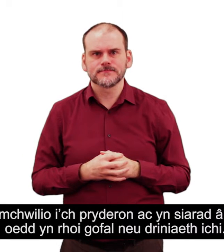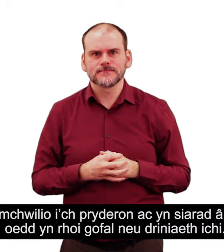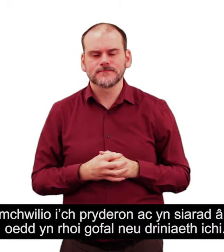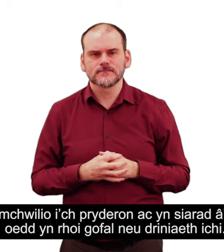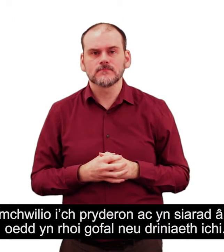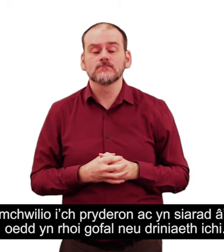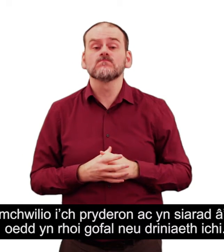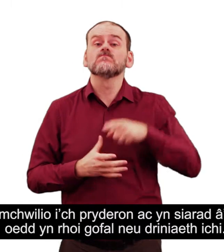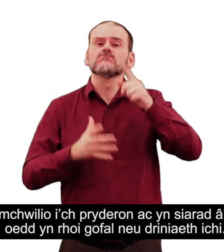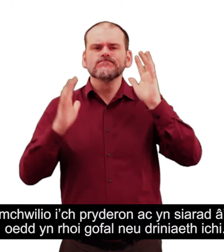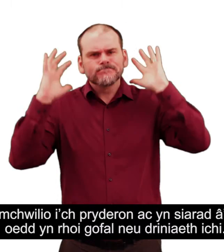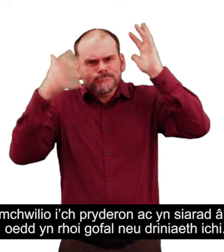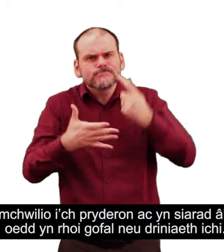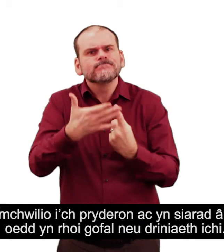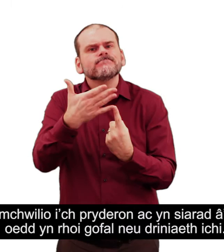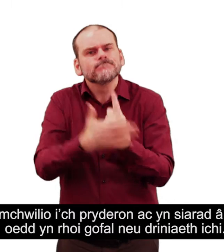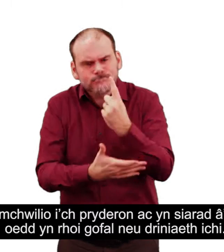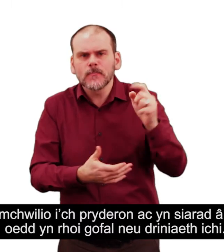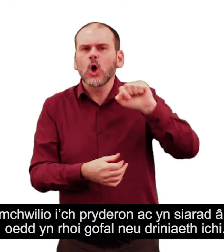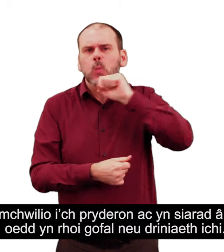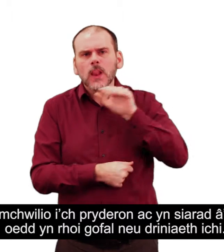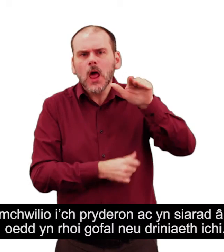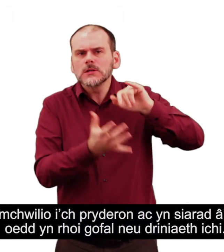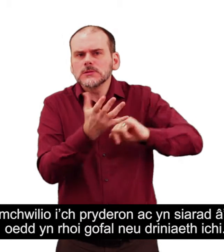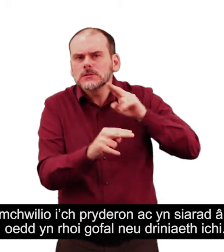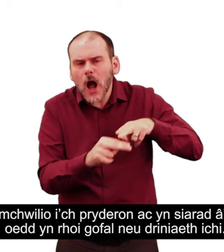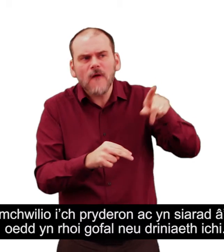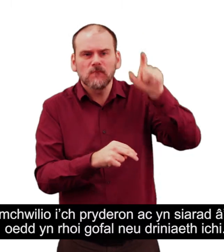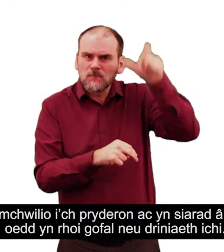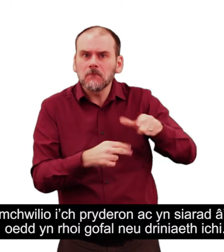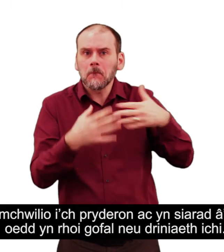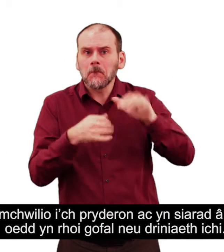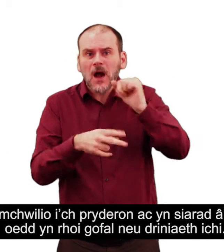Ymchwilio eich pryderon ac yn siarad â'r staff oedd yn rhoi gofal neu driniaeth i chi.